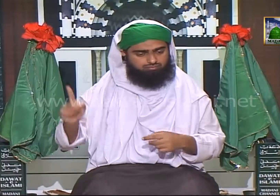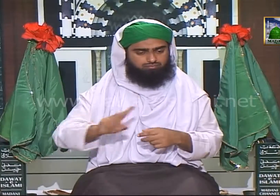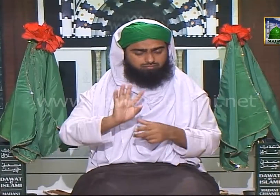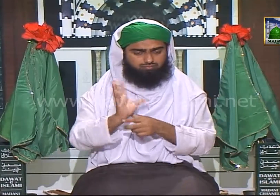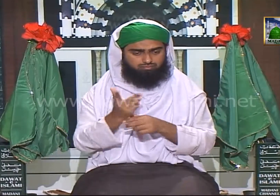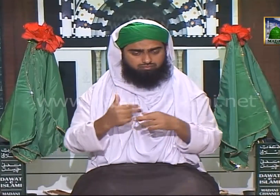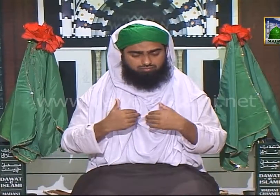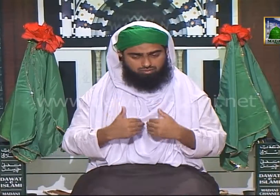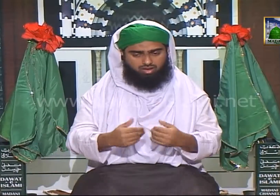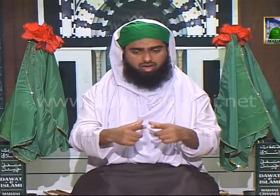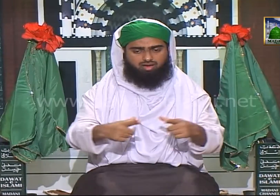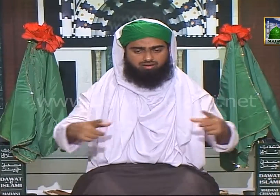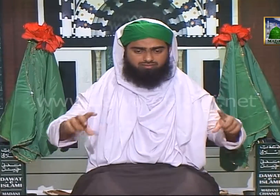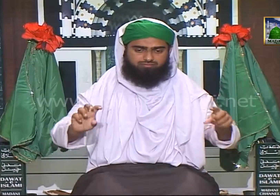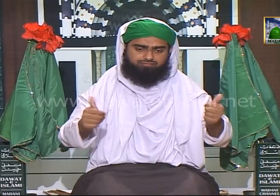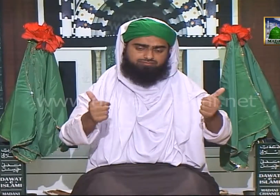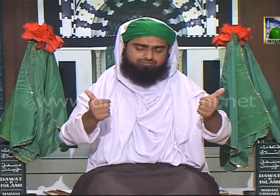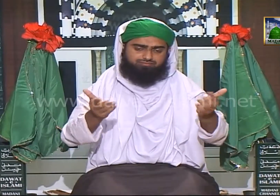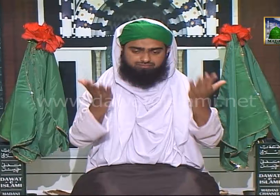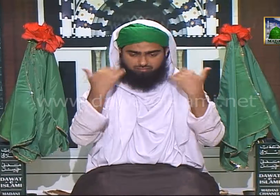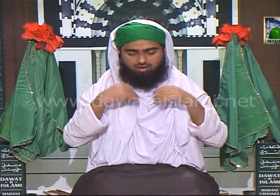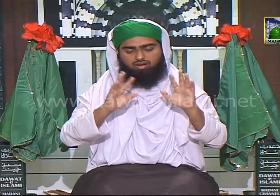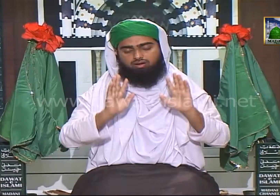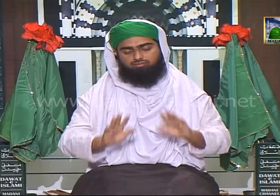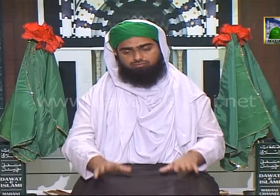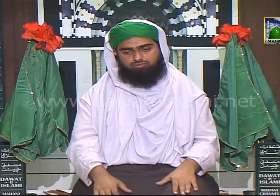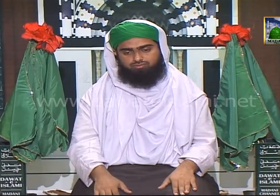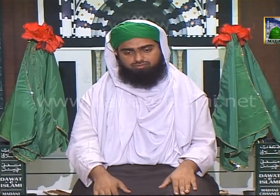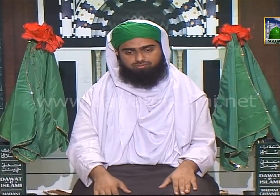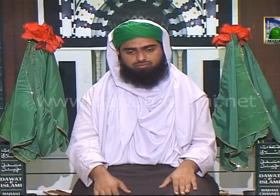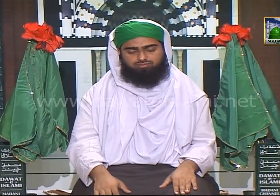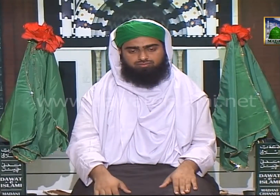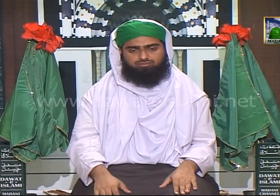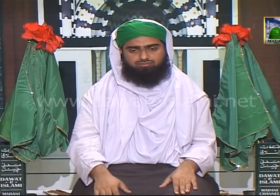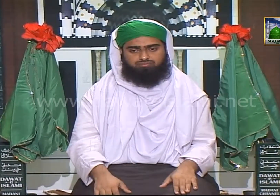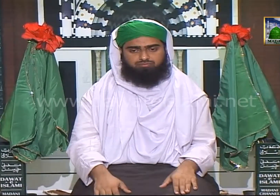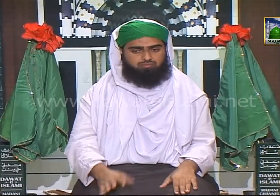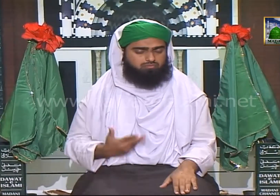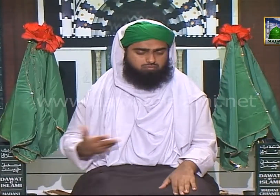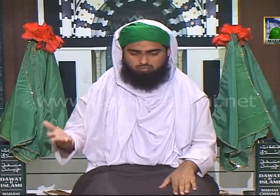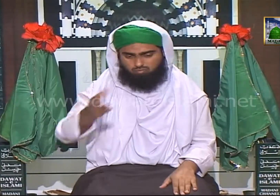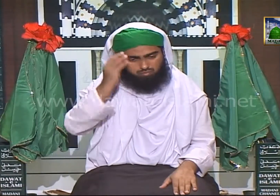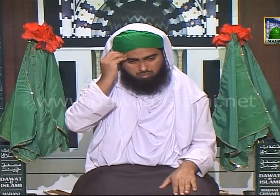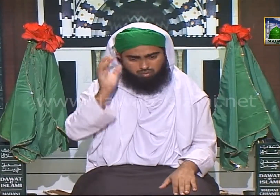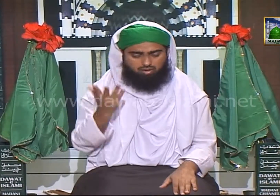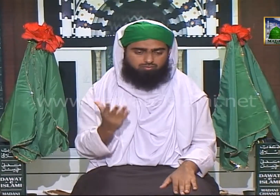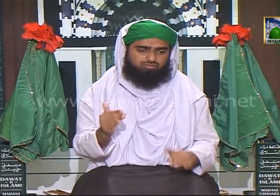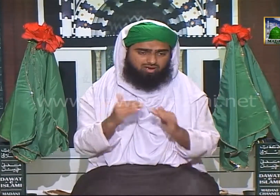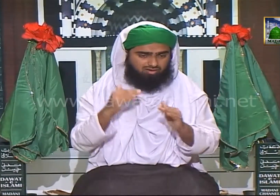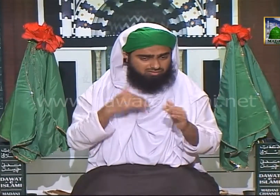ہوتا ہے تو بتاؤ کا ایسا ہوا ہے کہ اس کا پورا گھر آہستہ آہستہ بالکل راہ راست پر آ جاتا ہے. گانے بھی بند کر دیتے ہیں، پتہ نہیں کیا کیا ہو جاتا ہے. وی سی آر